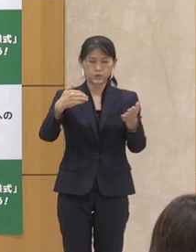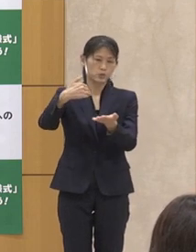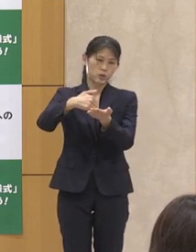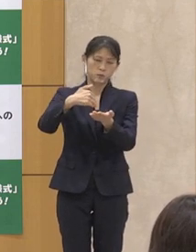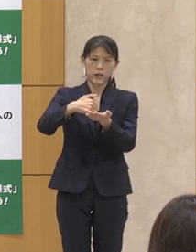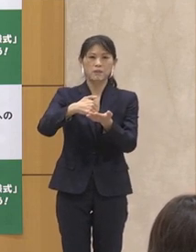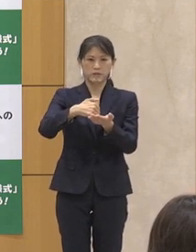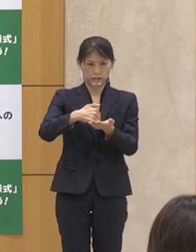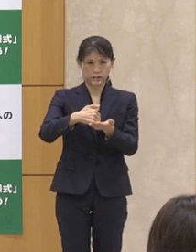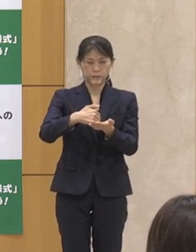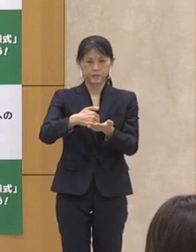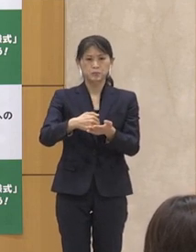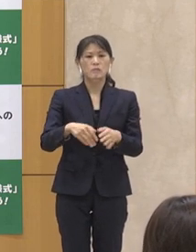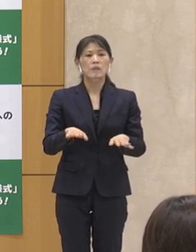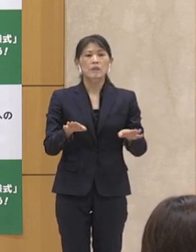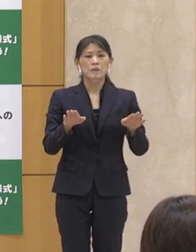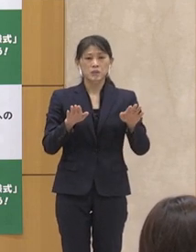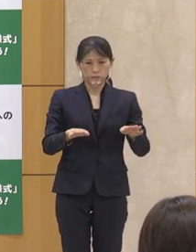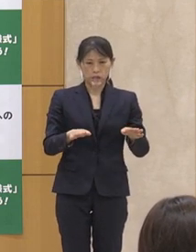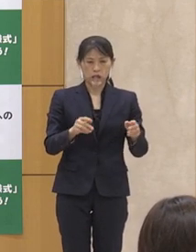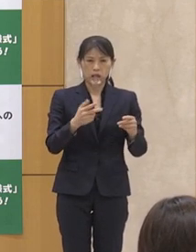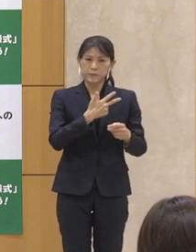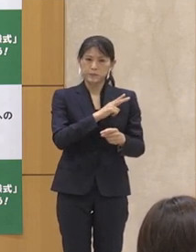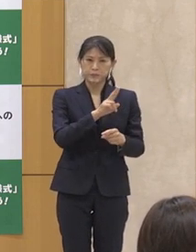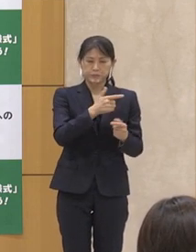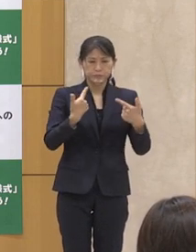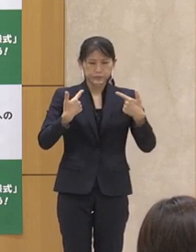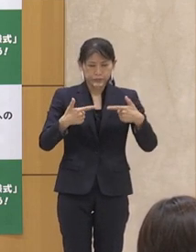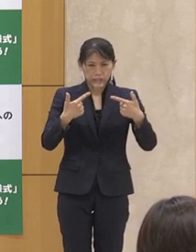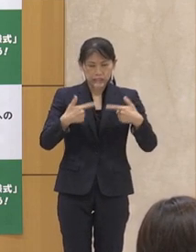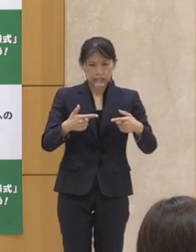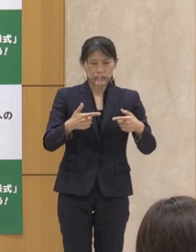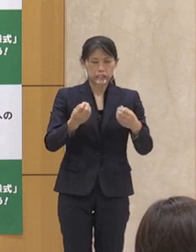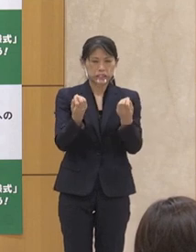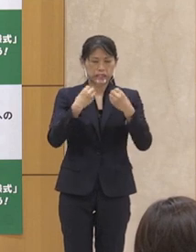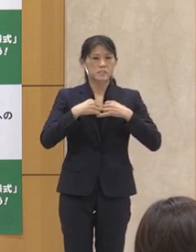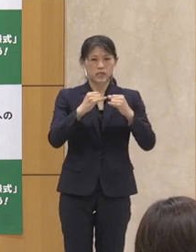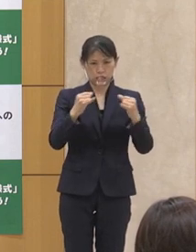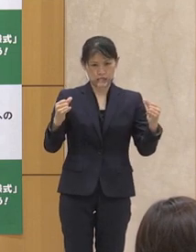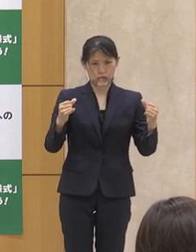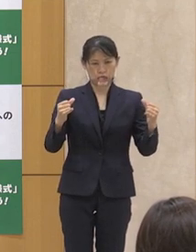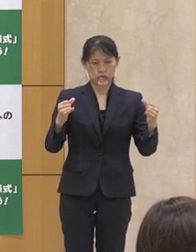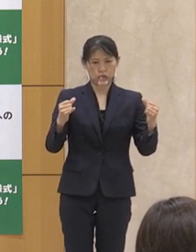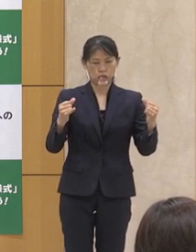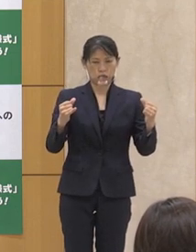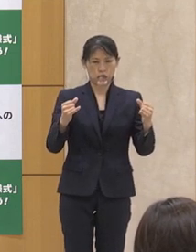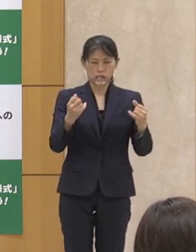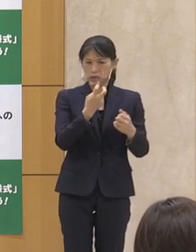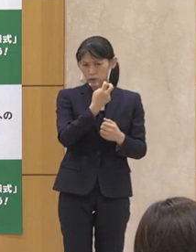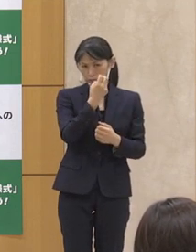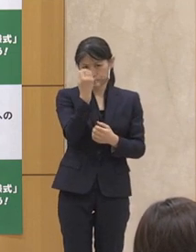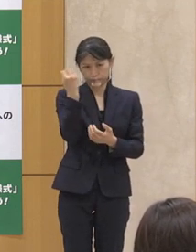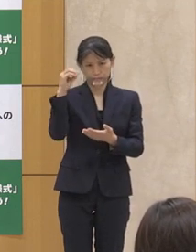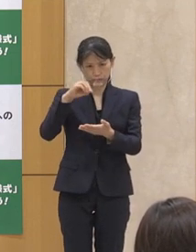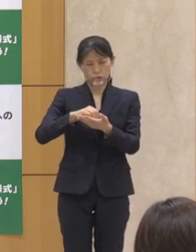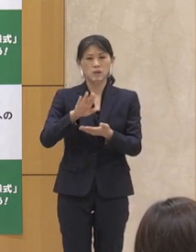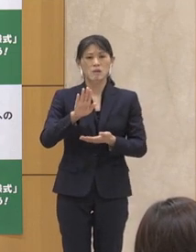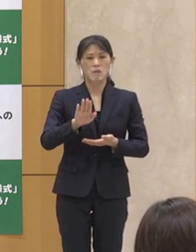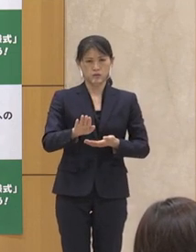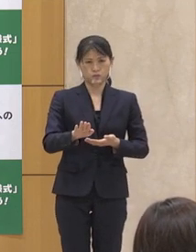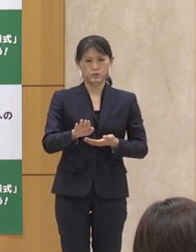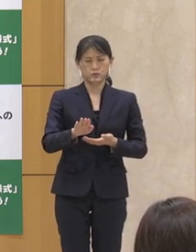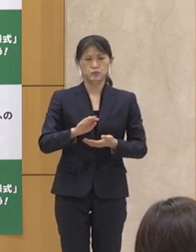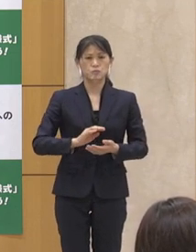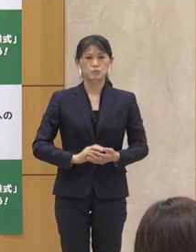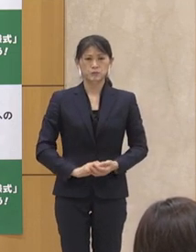染の確認が続いていると思うんですけれども、今この 数日間続いている感染